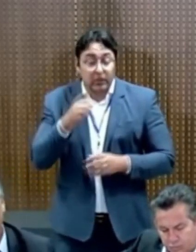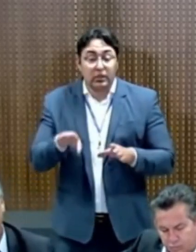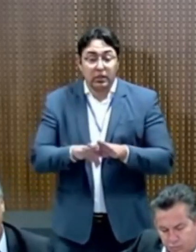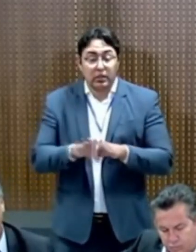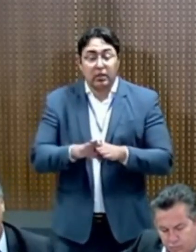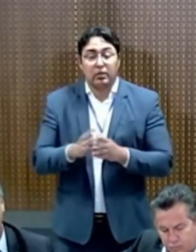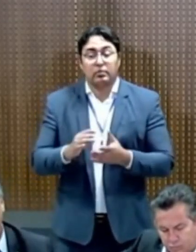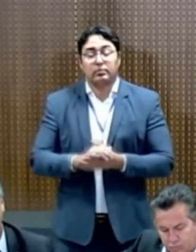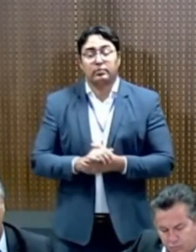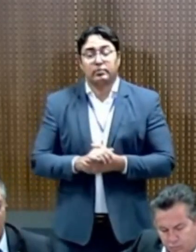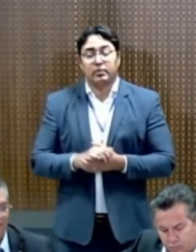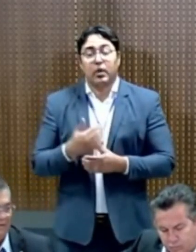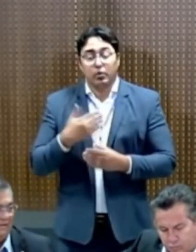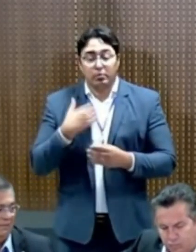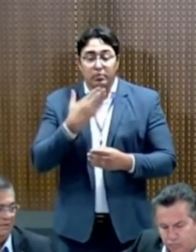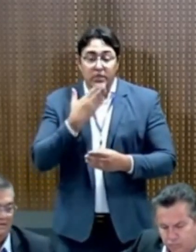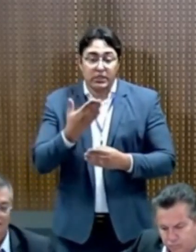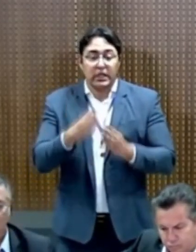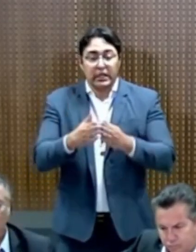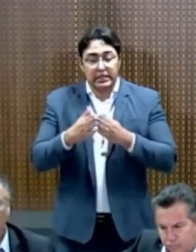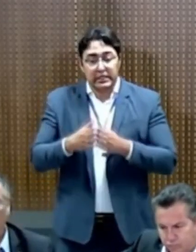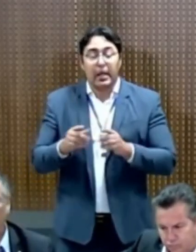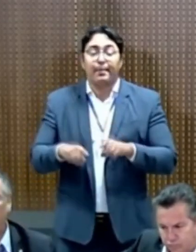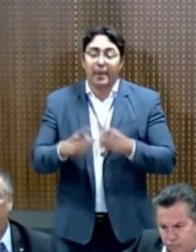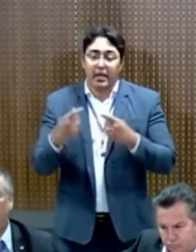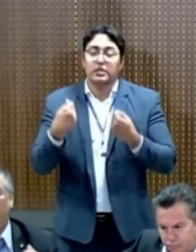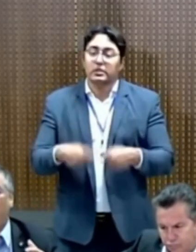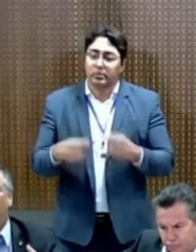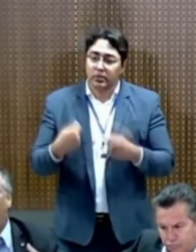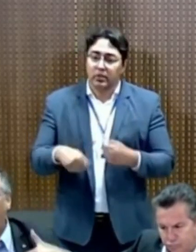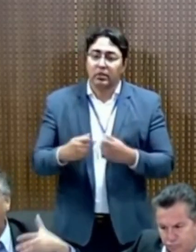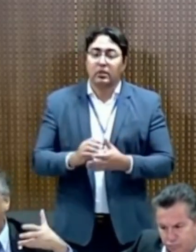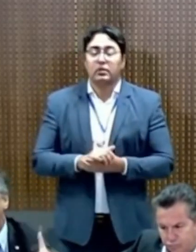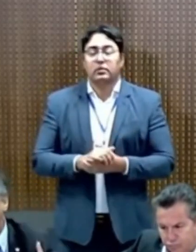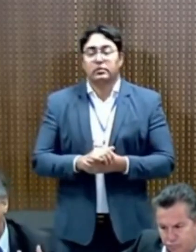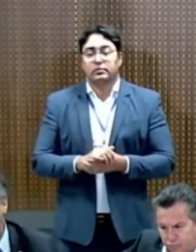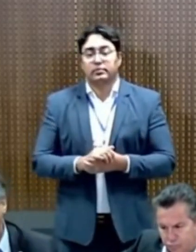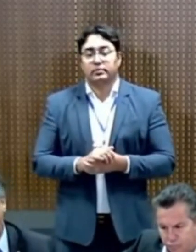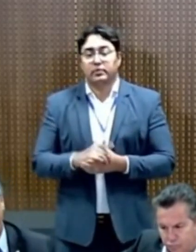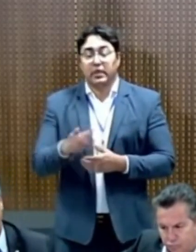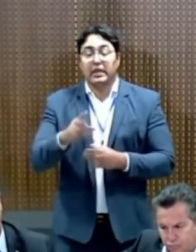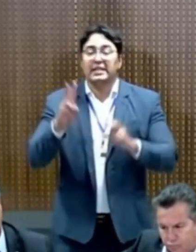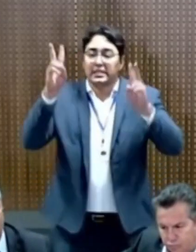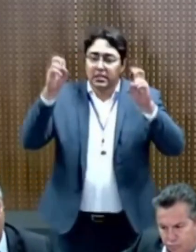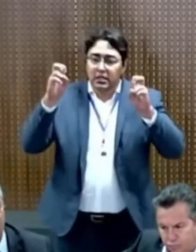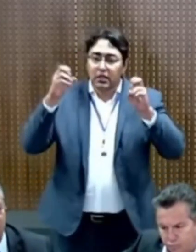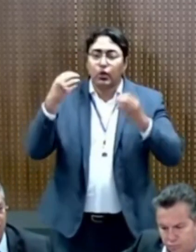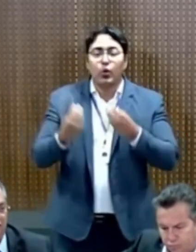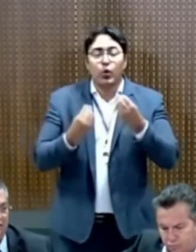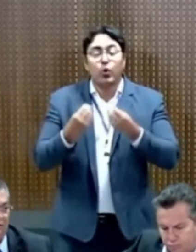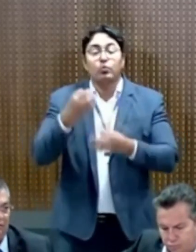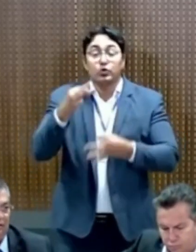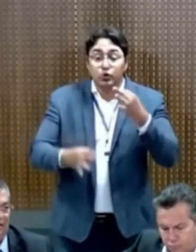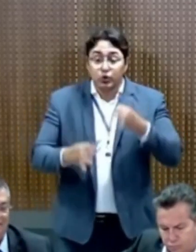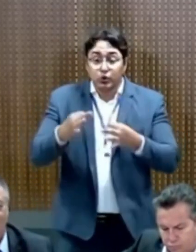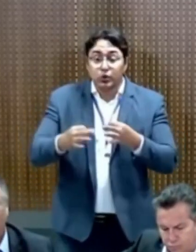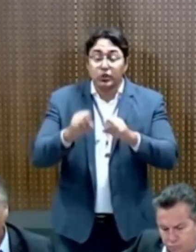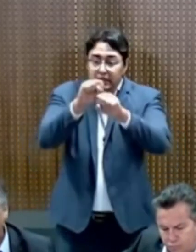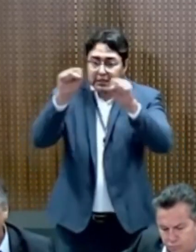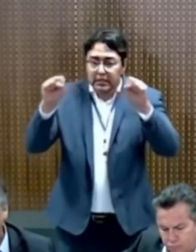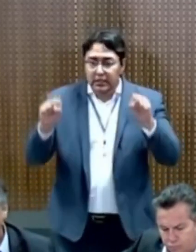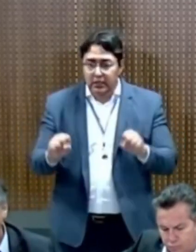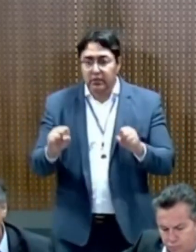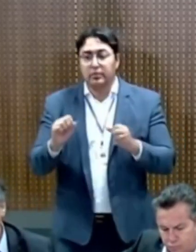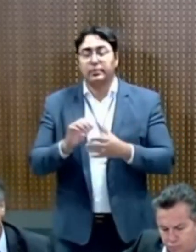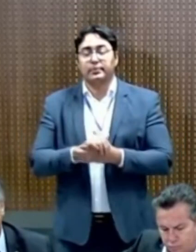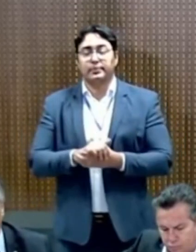licença mas me parece que é preciso nós abordarmos esse tema com o sistema de justiça porque em certos